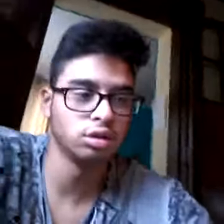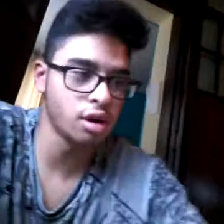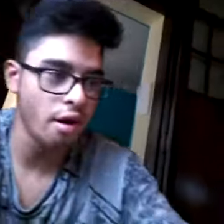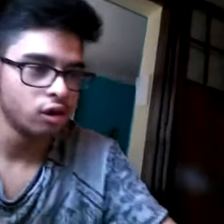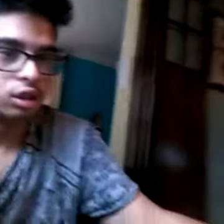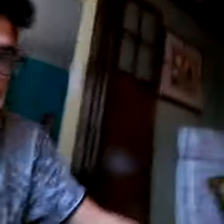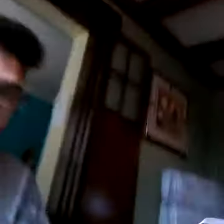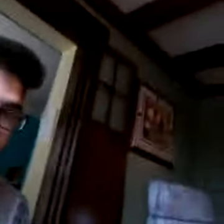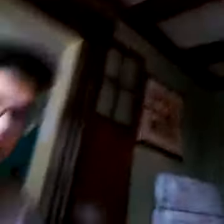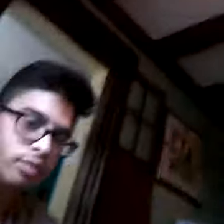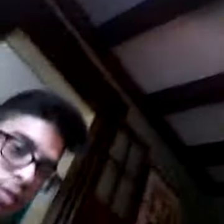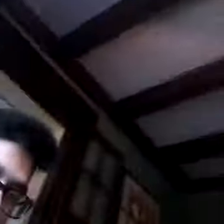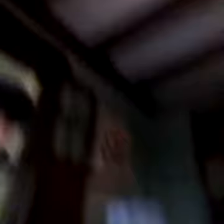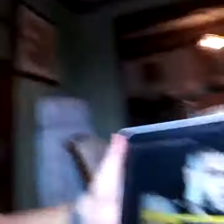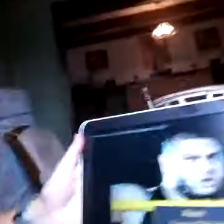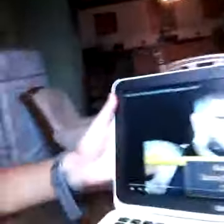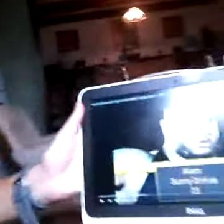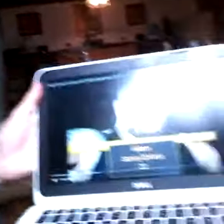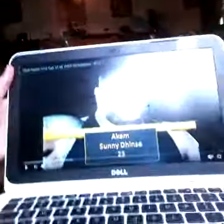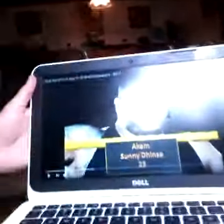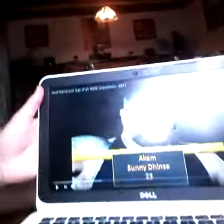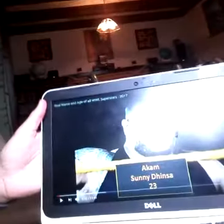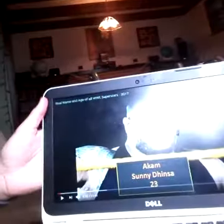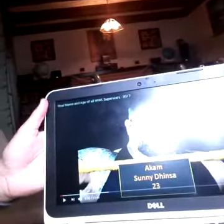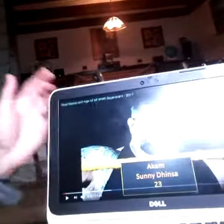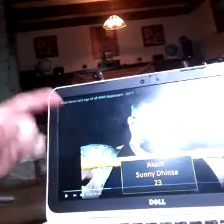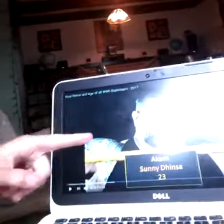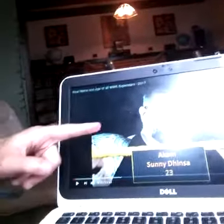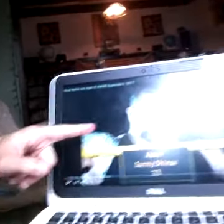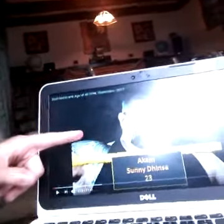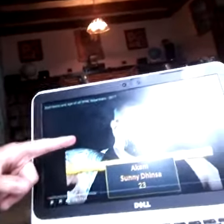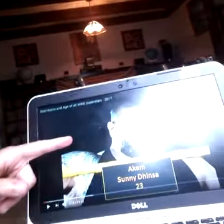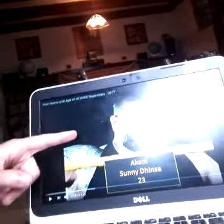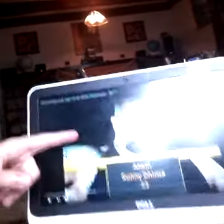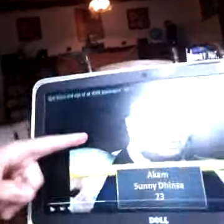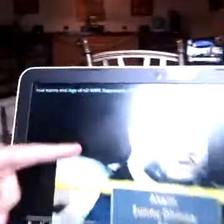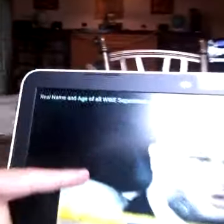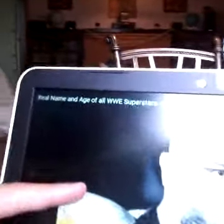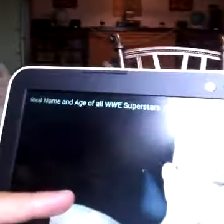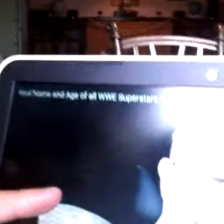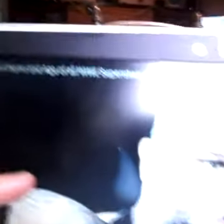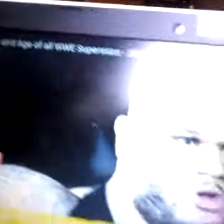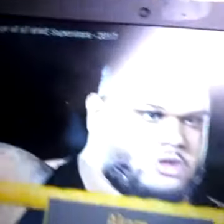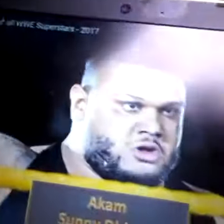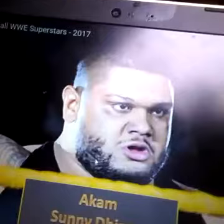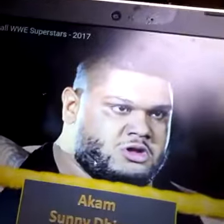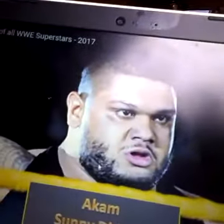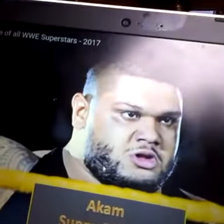usen electricidad, porque hay problemas de gas, que cualquier chispa puede encender un incendio. Han habido varios en